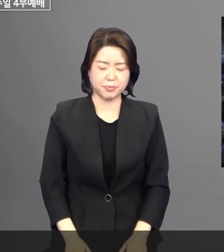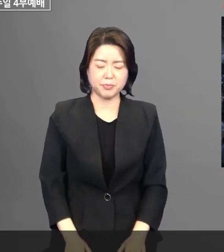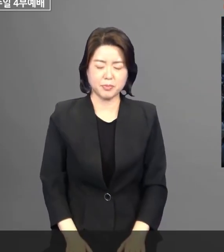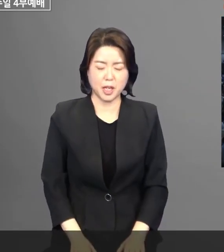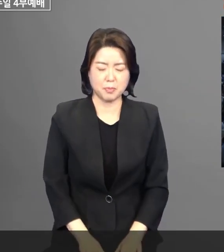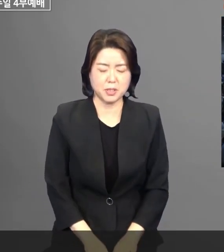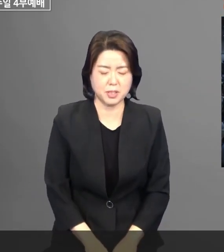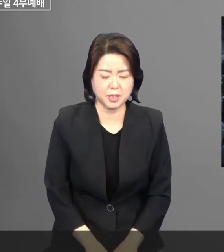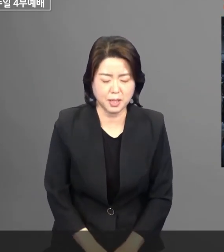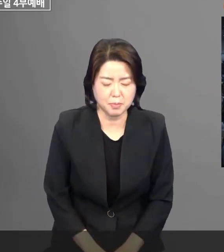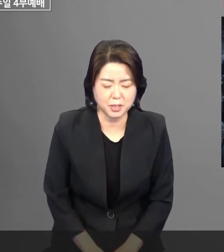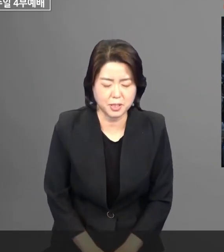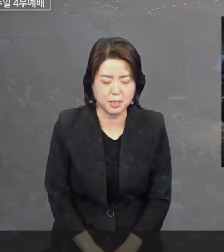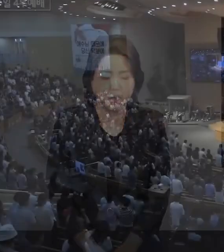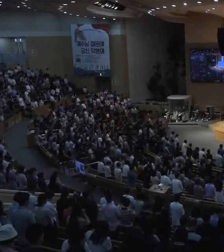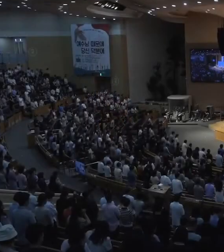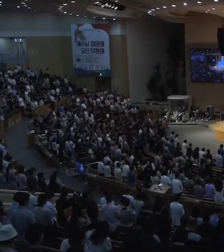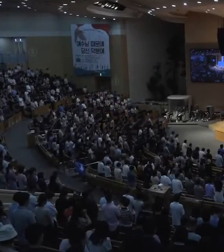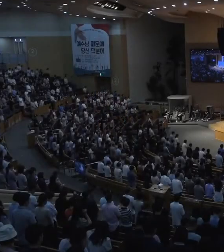하나님 아버지,